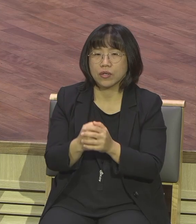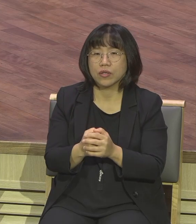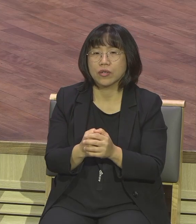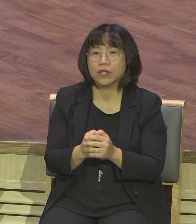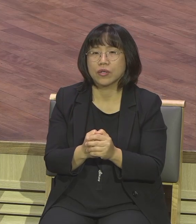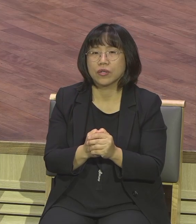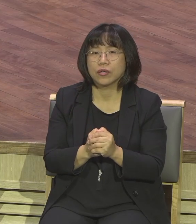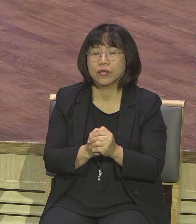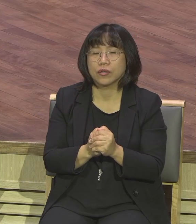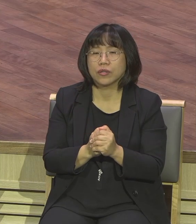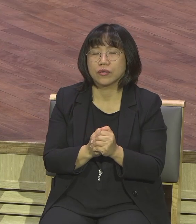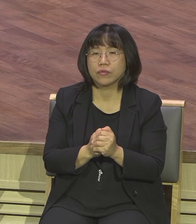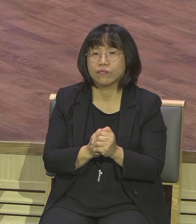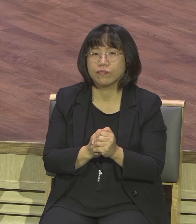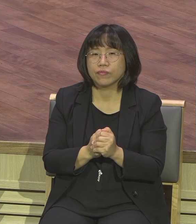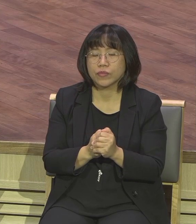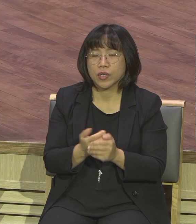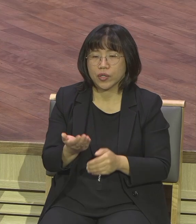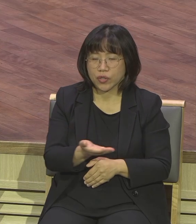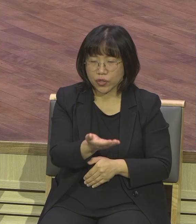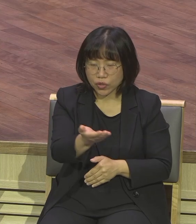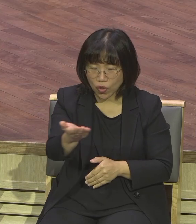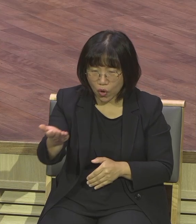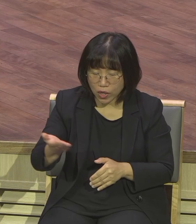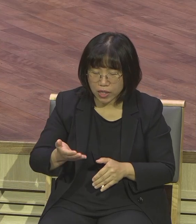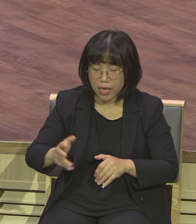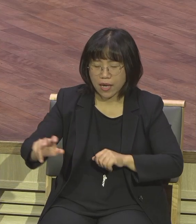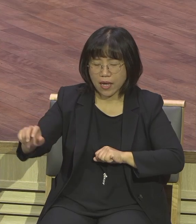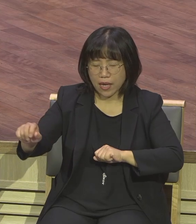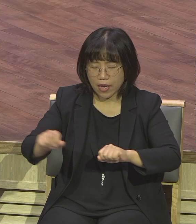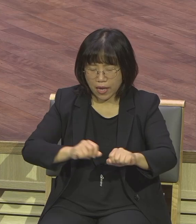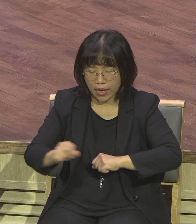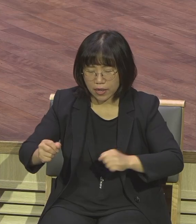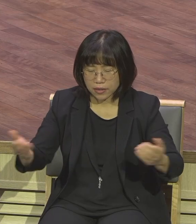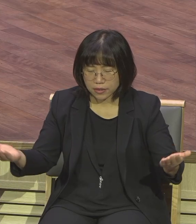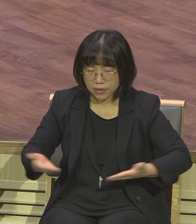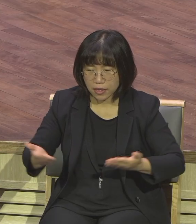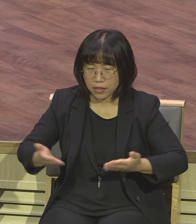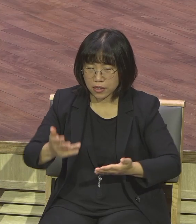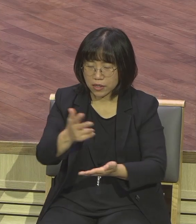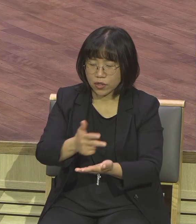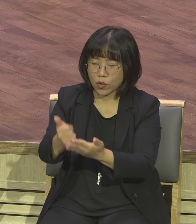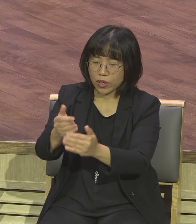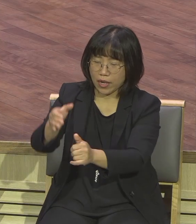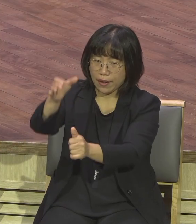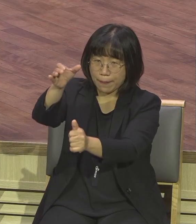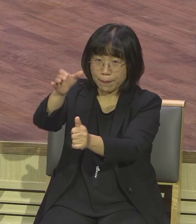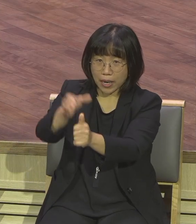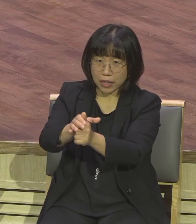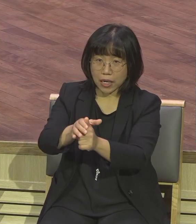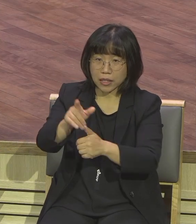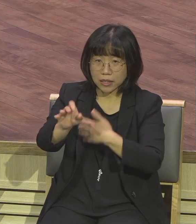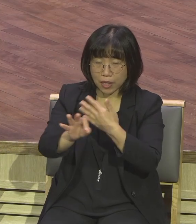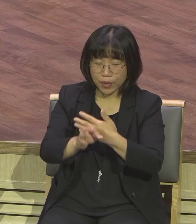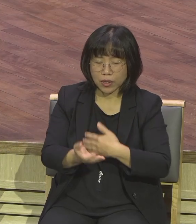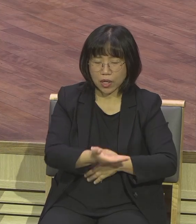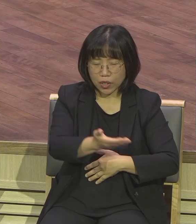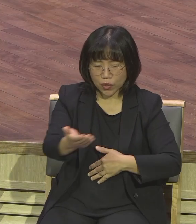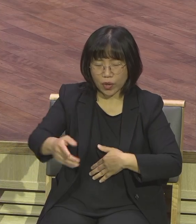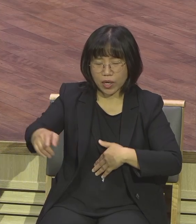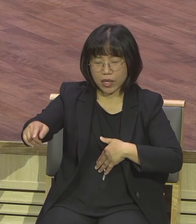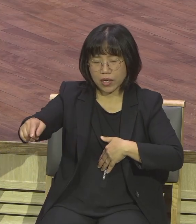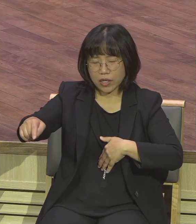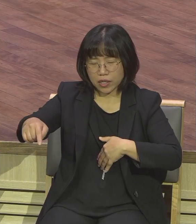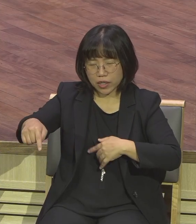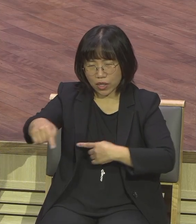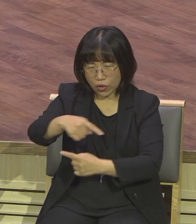잠언 16장 3절에 너희 행사를 여호와께 맡기라. 그리하면 너가 경영하는 것이 이루리라.